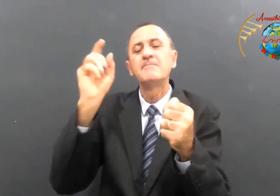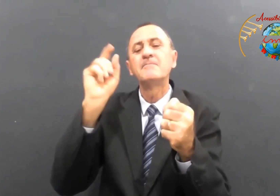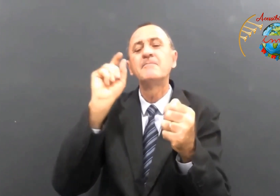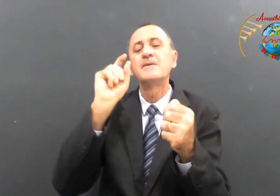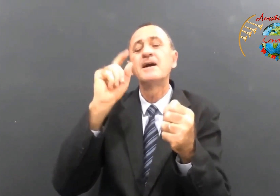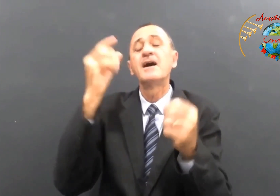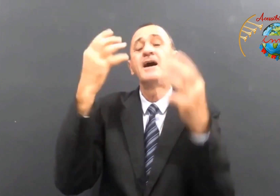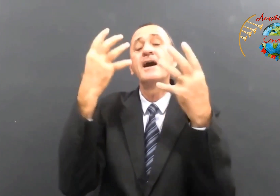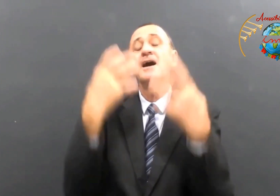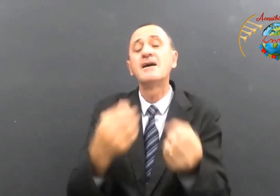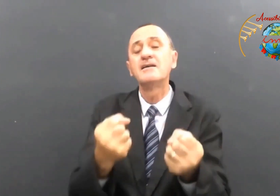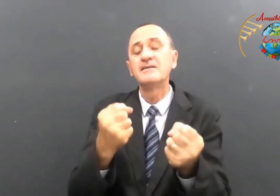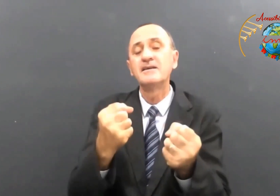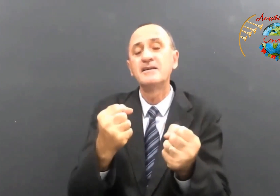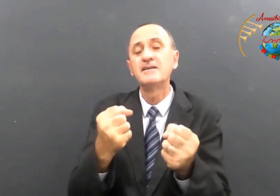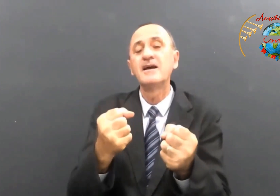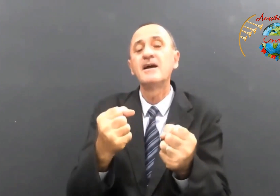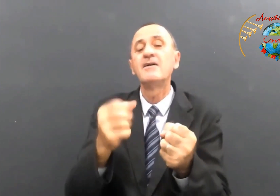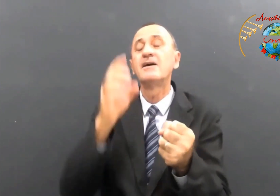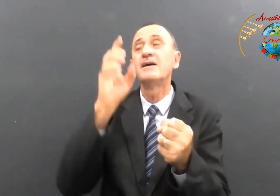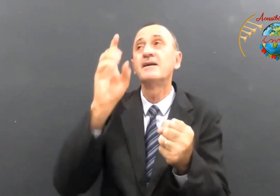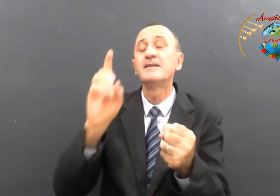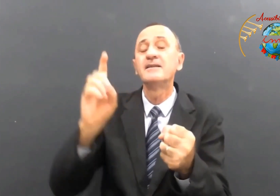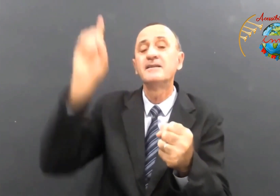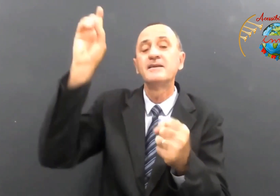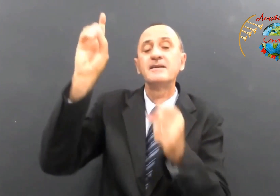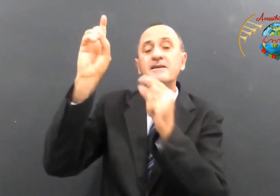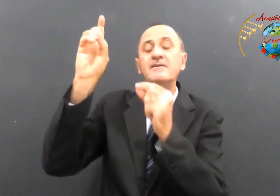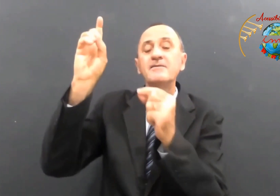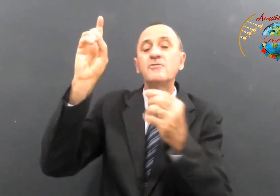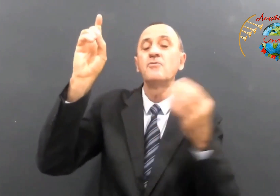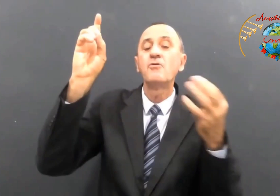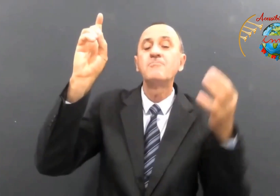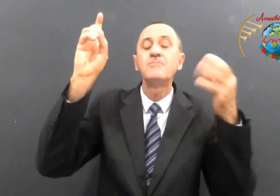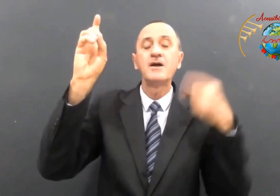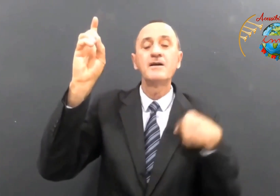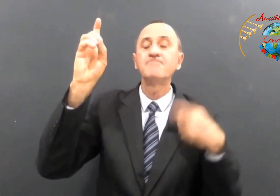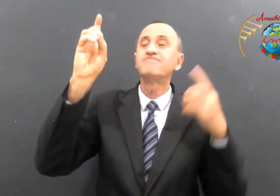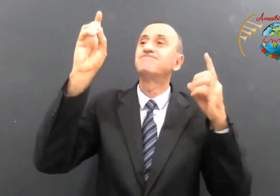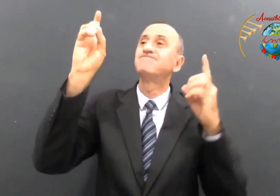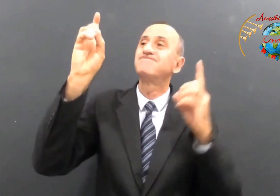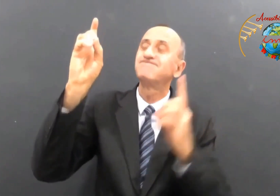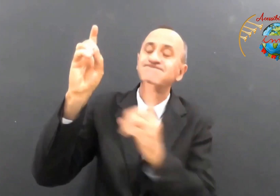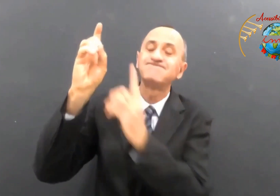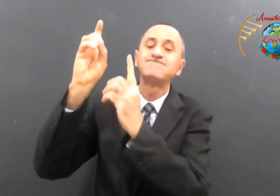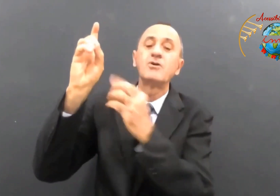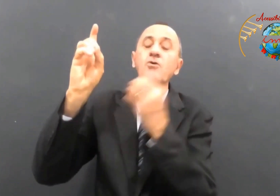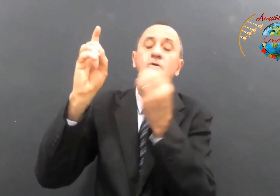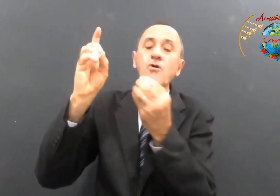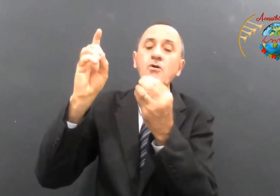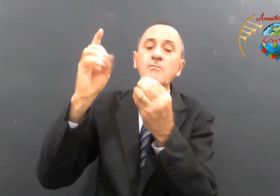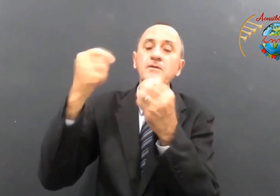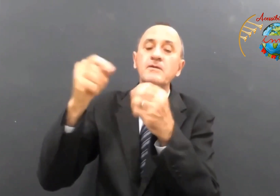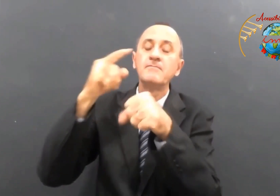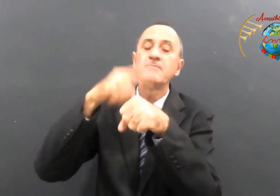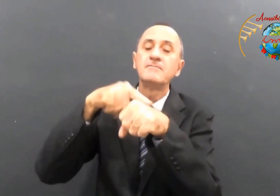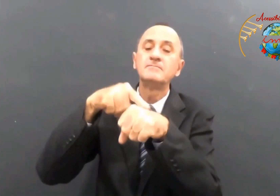Aceitarmos. Aceitarmos, então, esse chamado do Senhor. E, por meio de